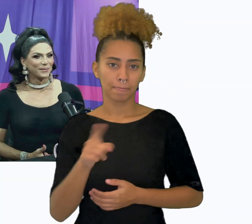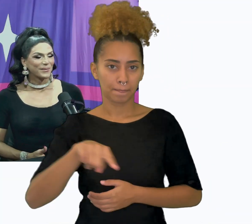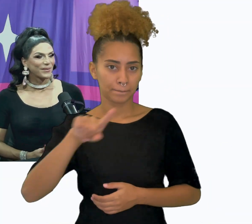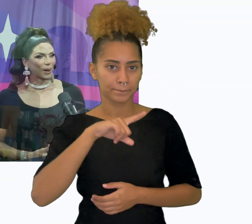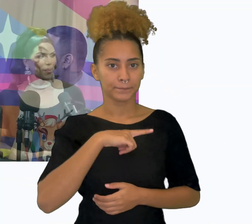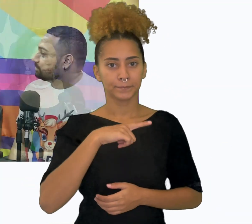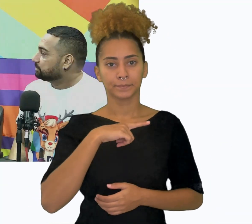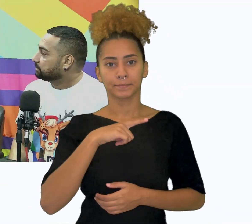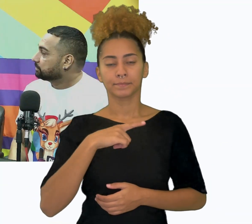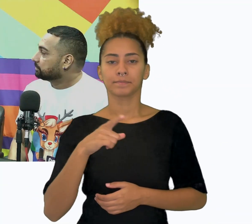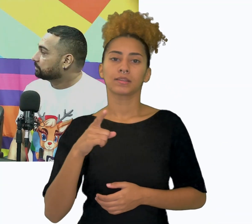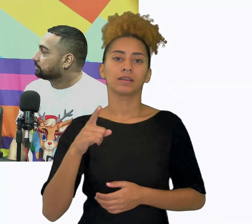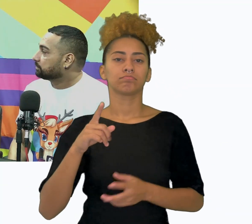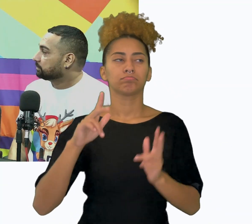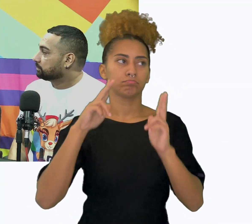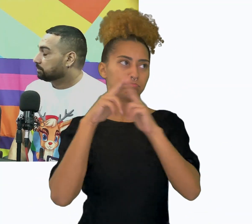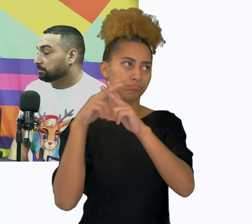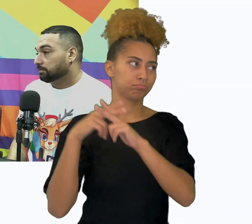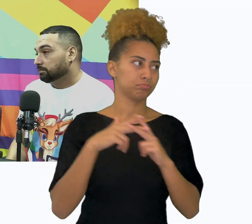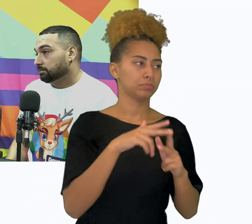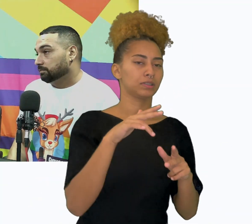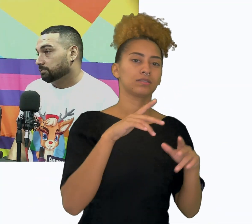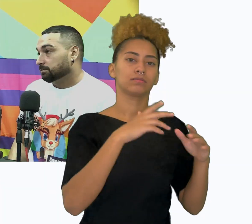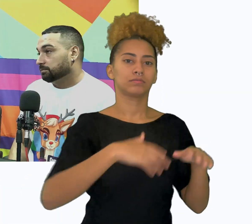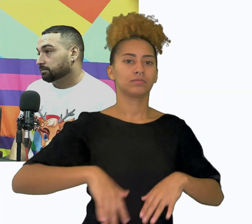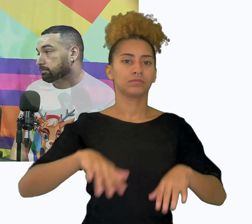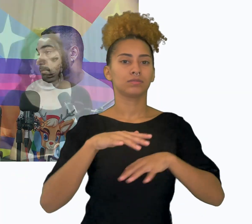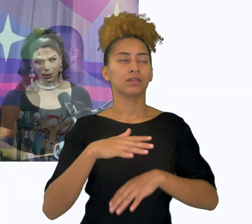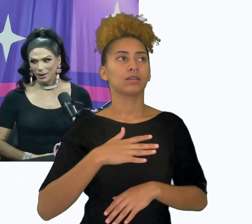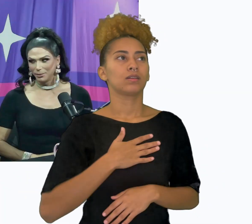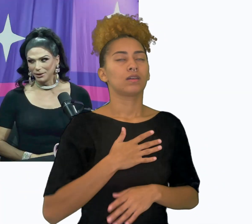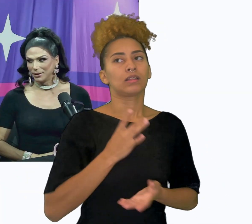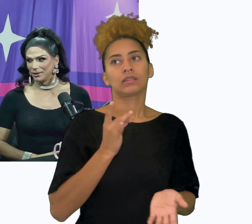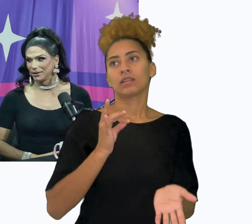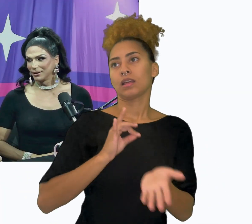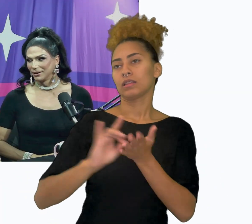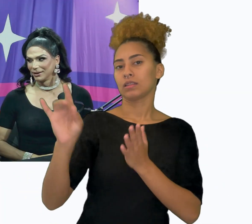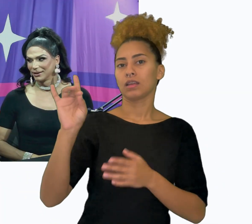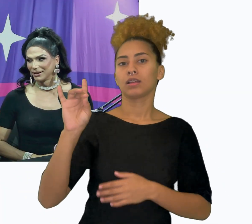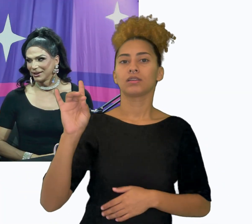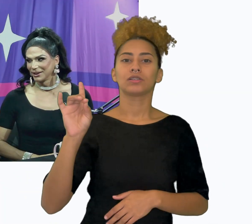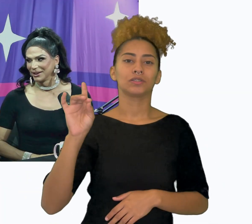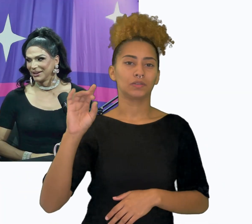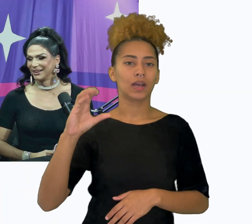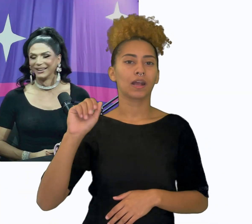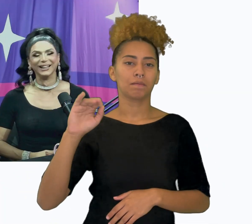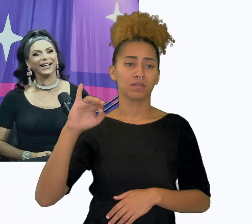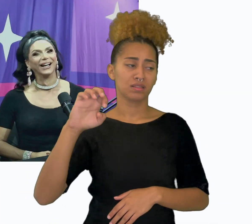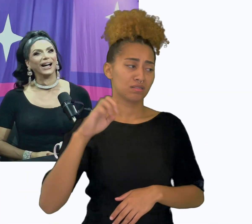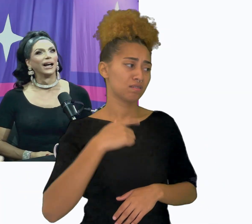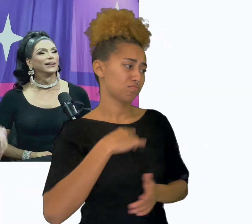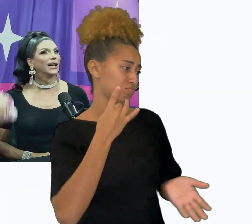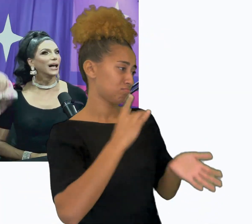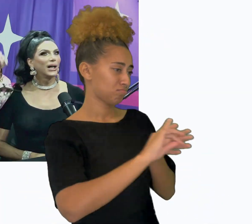Vocês têm alguma desavença com alguém? Eu detesto a Camille. Eu Adma. Tudo Não, bom,